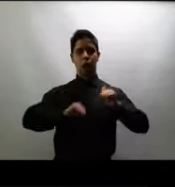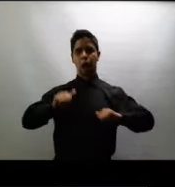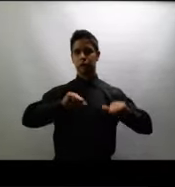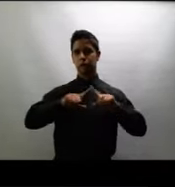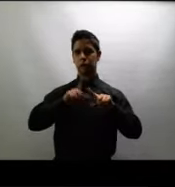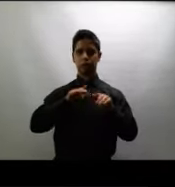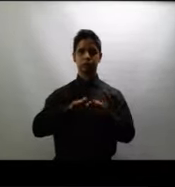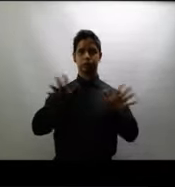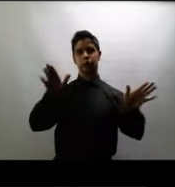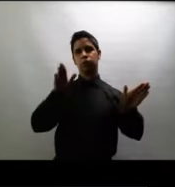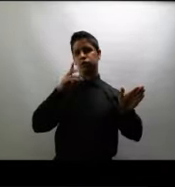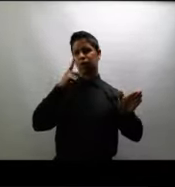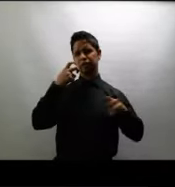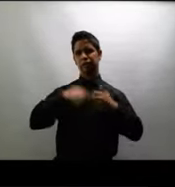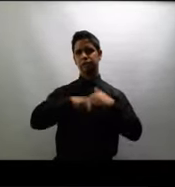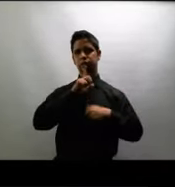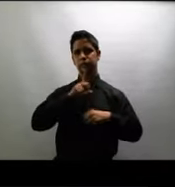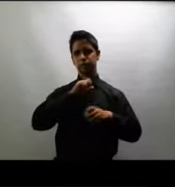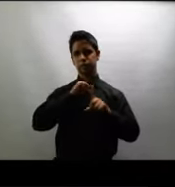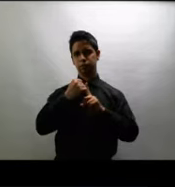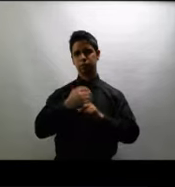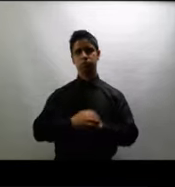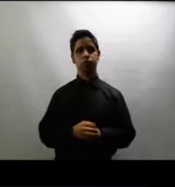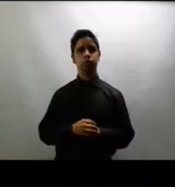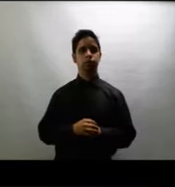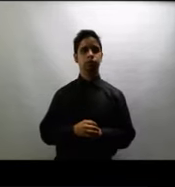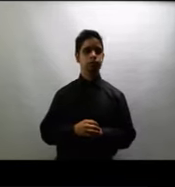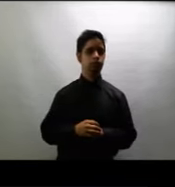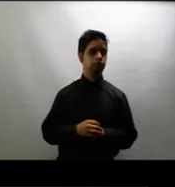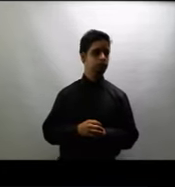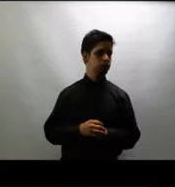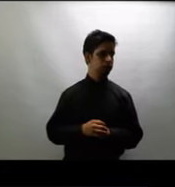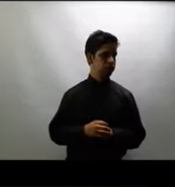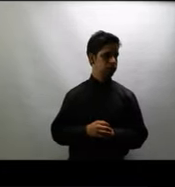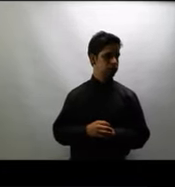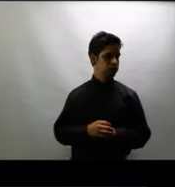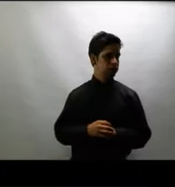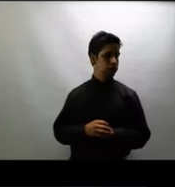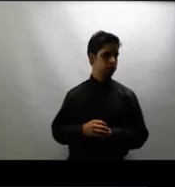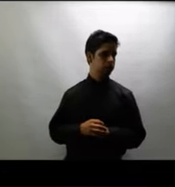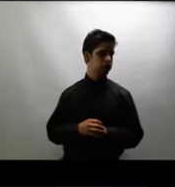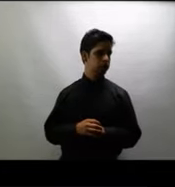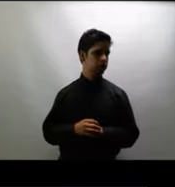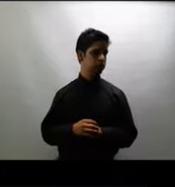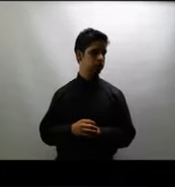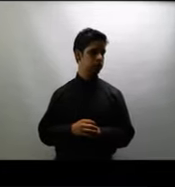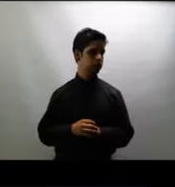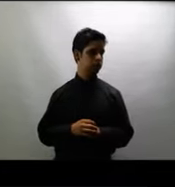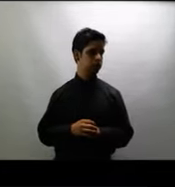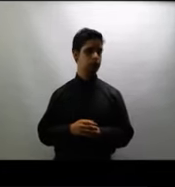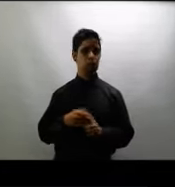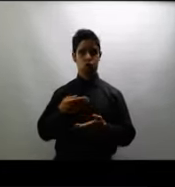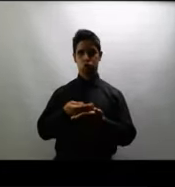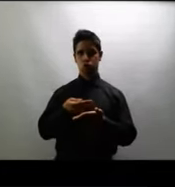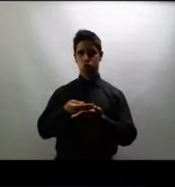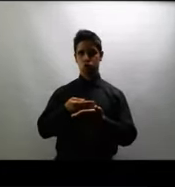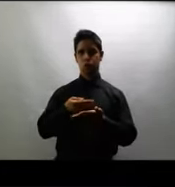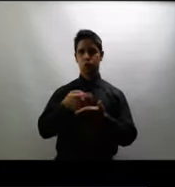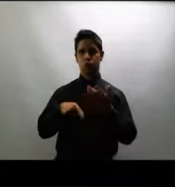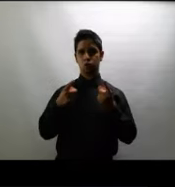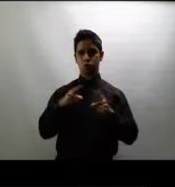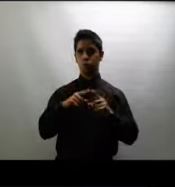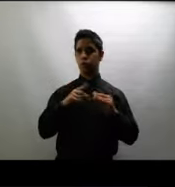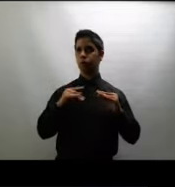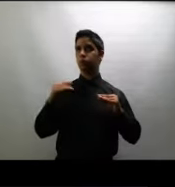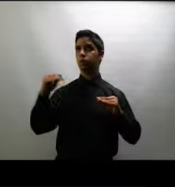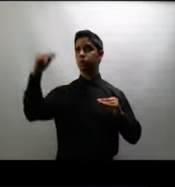Las artes en general. Sí, sí, sí. Por decir así, el dinero se está quedando en las esferas grandes y los que son realmente los